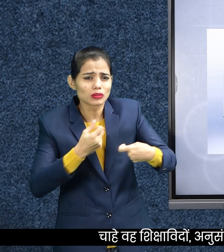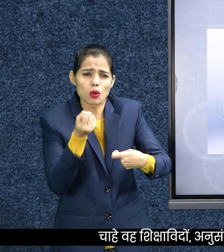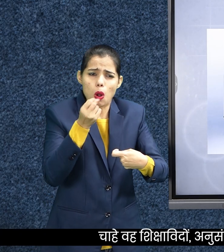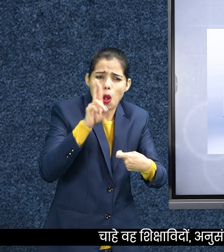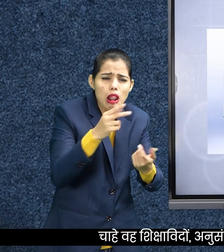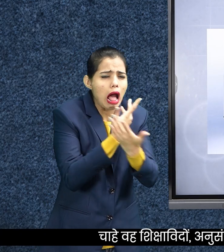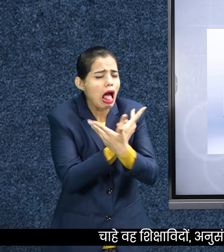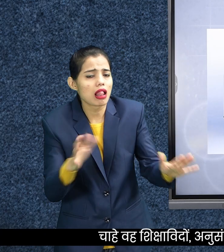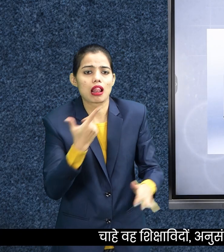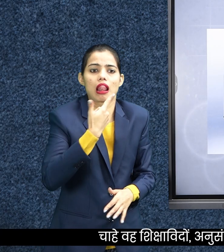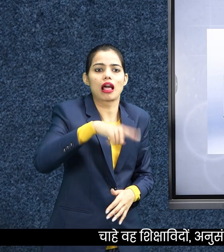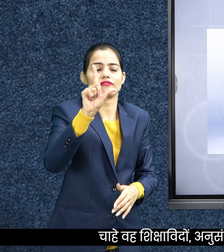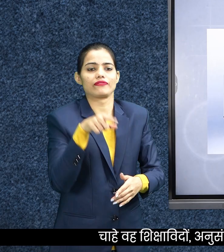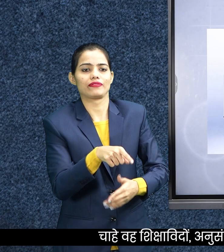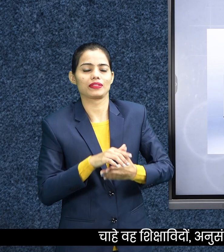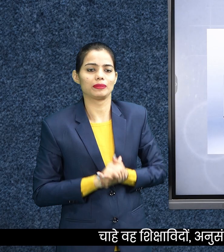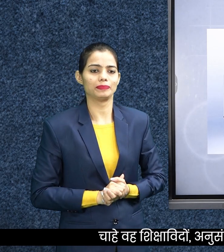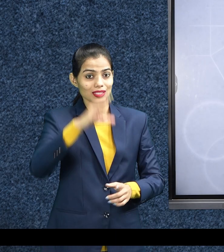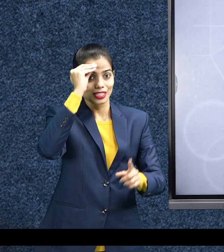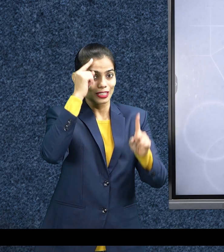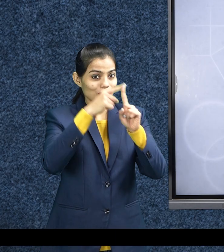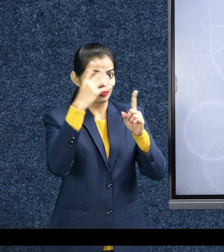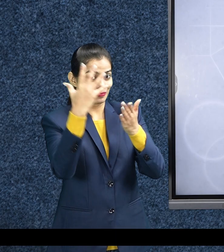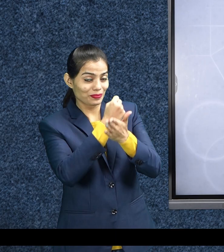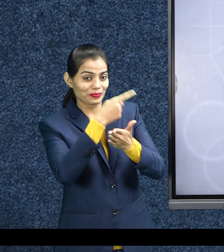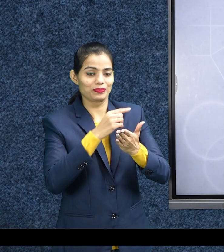जिंदगी के संदर्भ में हो। सीखने के मकसद: